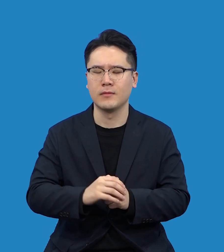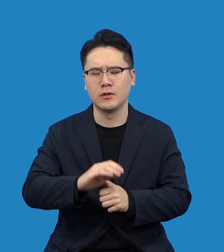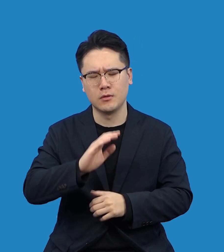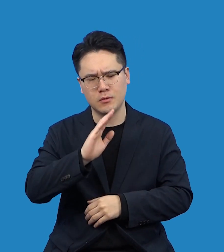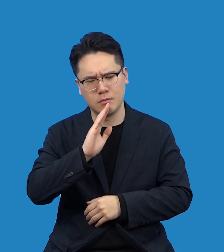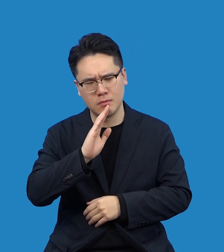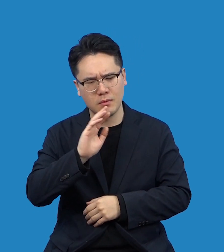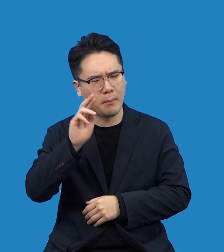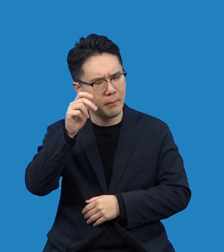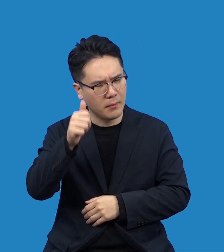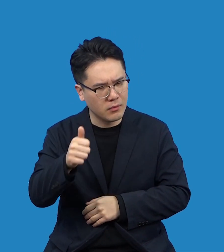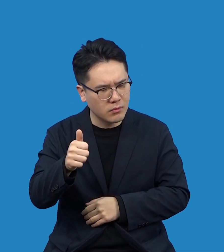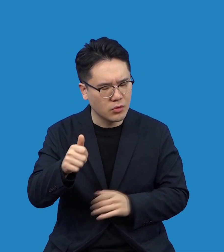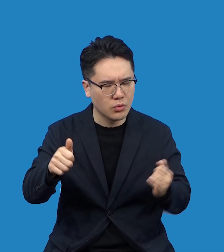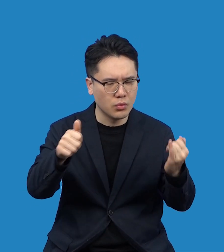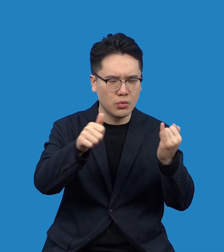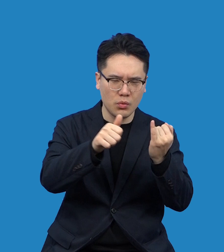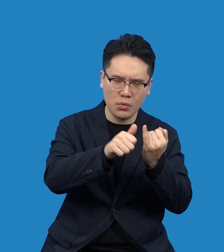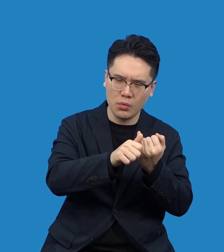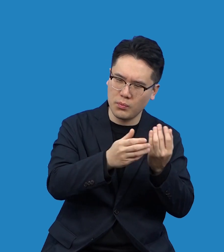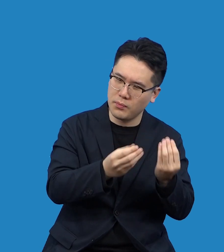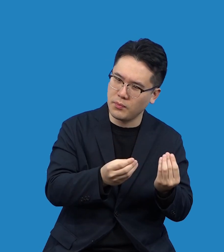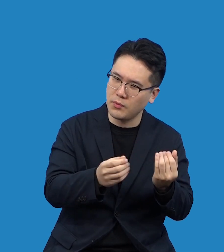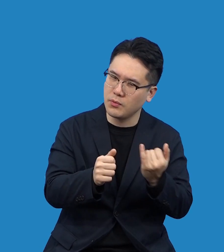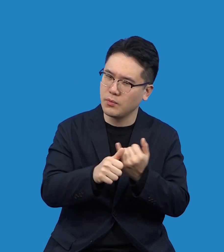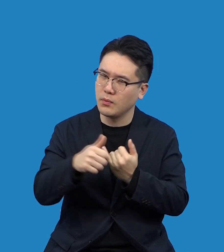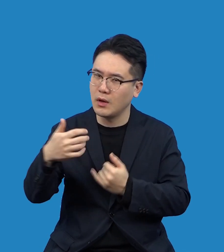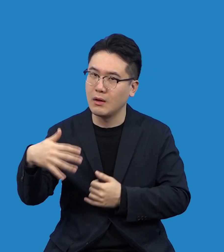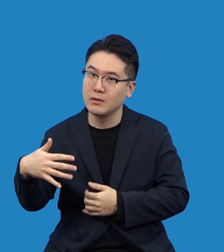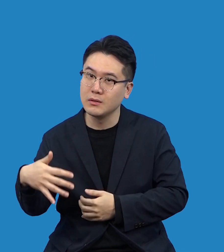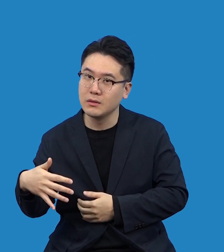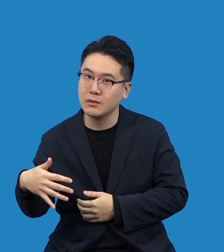결혼을 했는지 결혼하지 않았는지